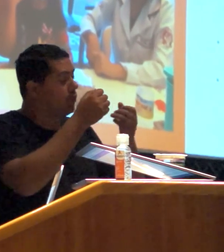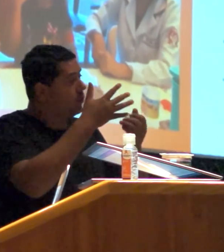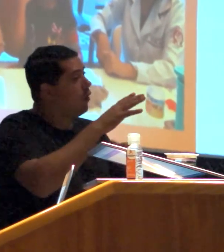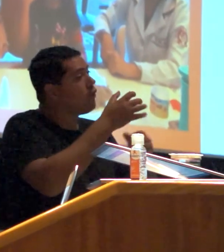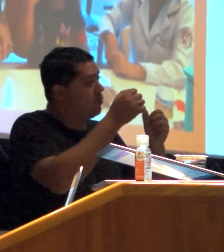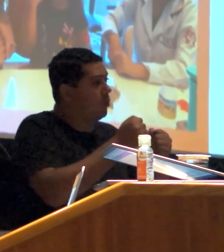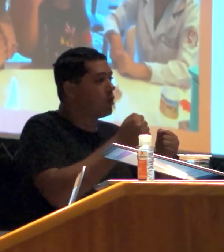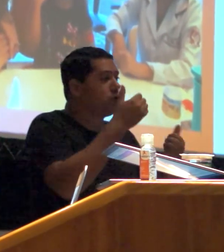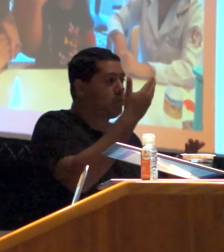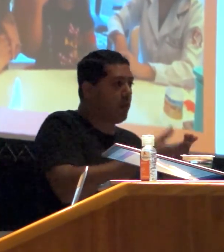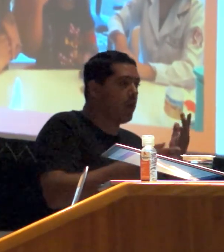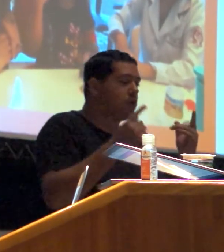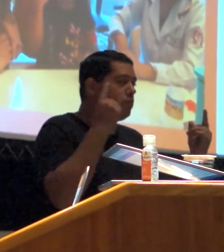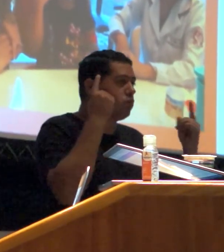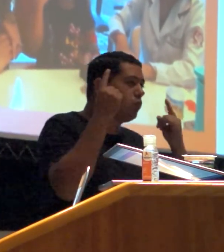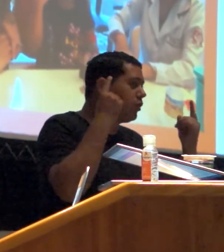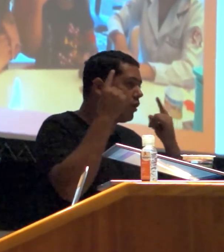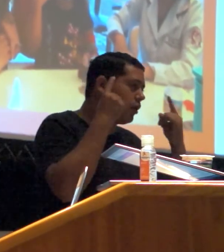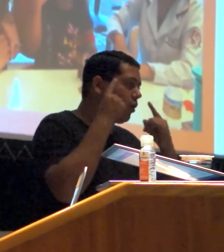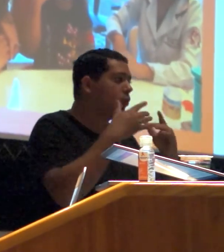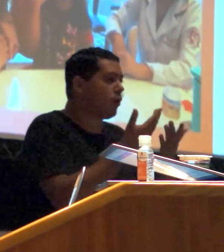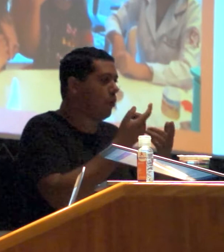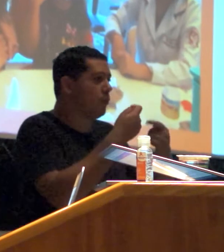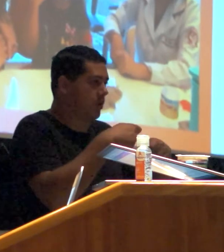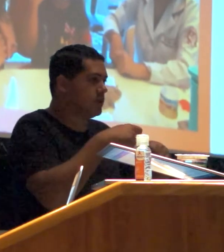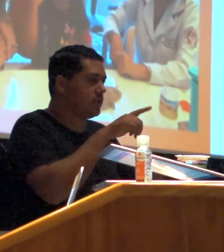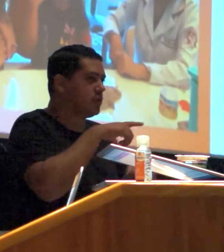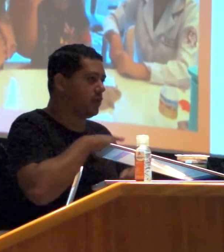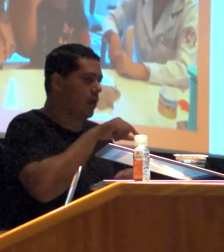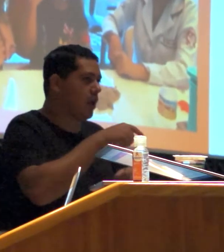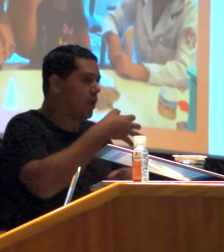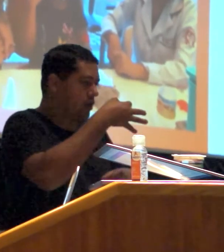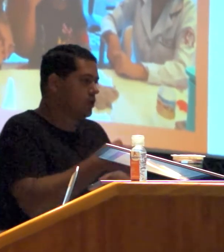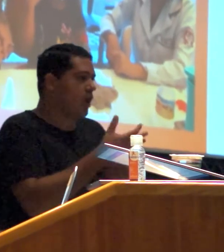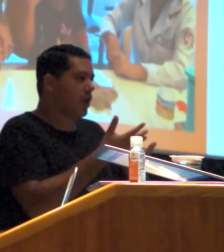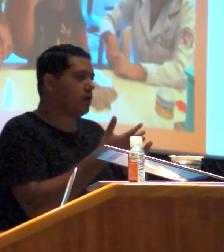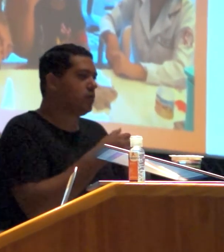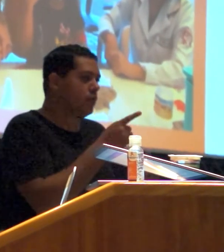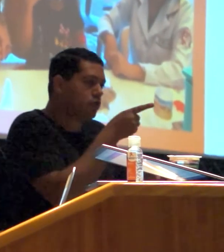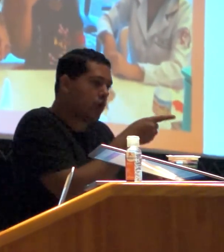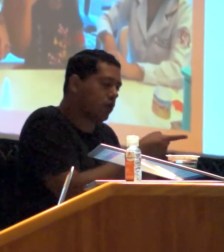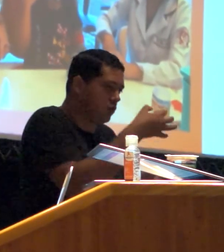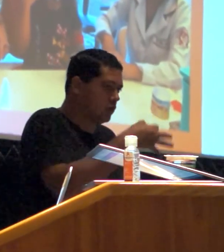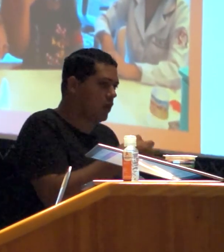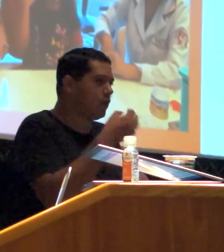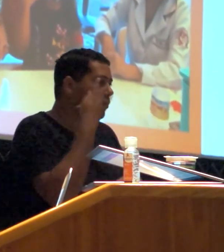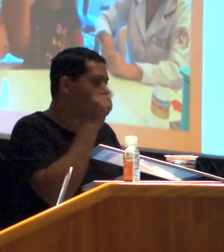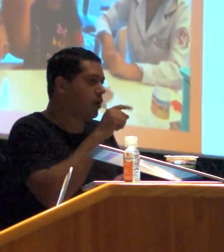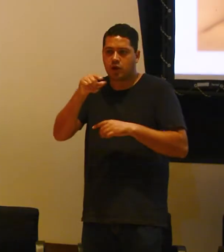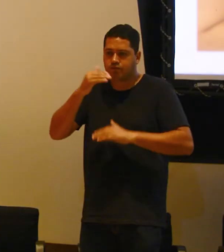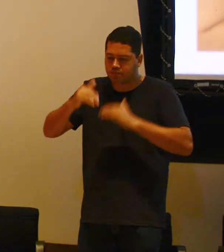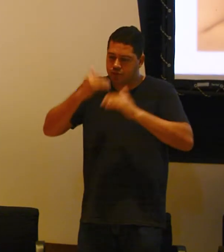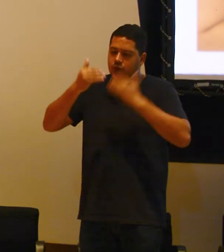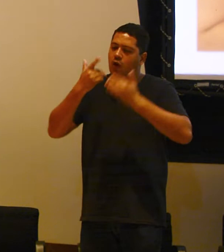perda unilateral. Então, a gente precisa ter essa indicação correta para fazer com que esse sucesso aconteça desde o